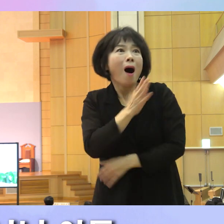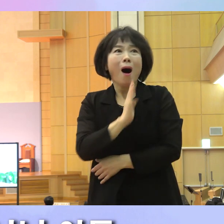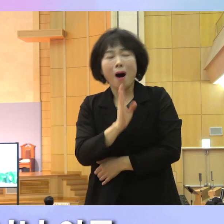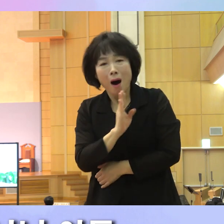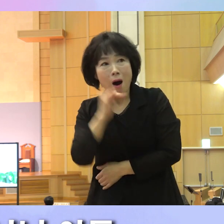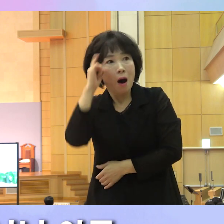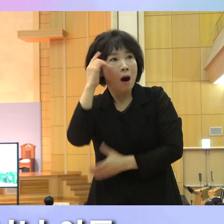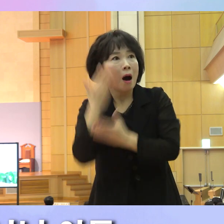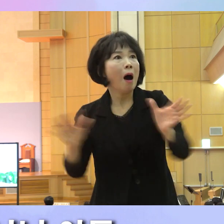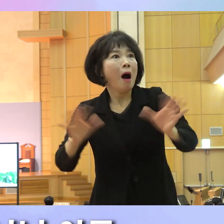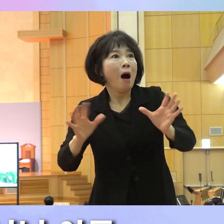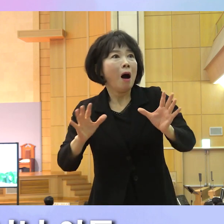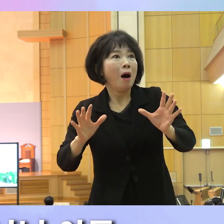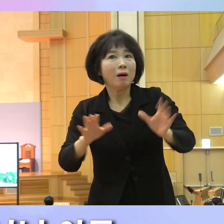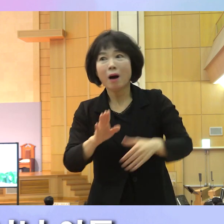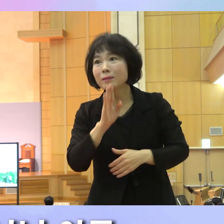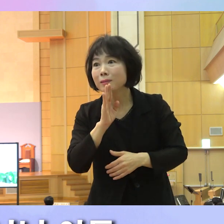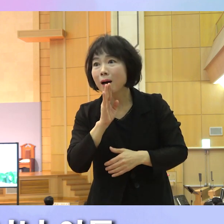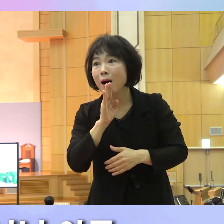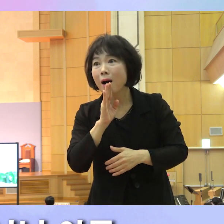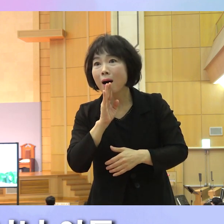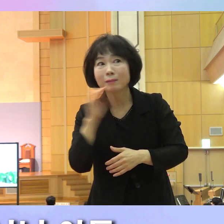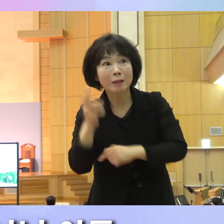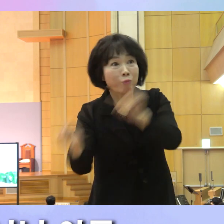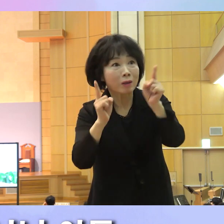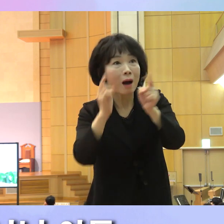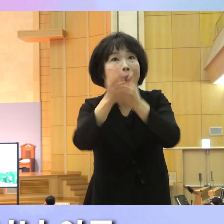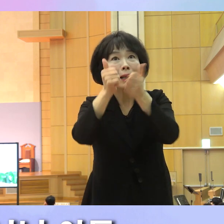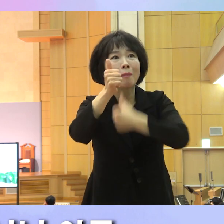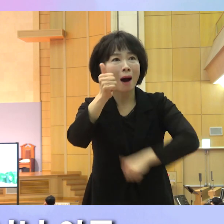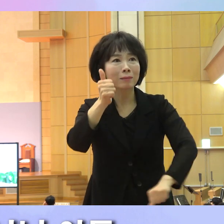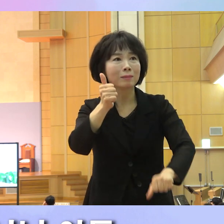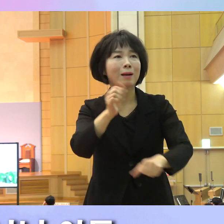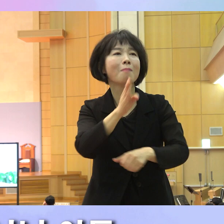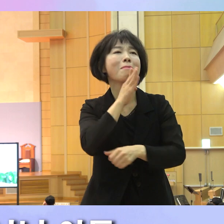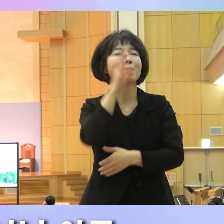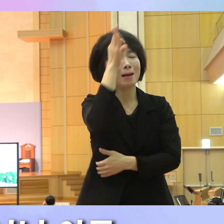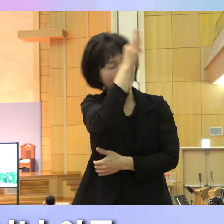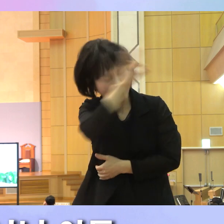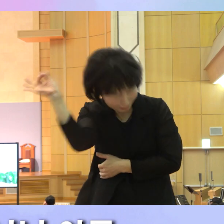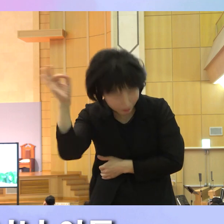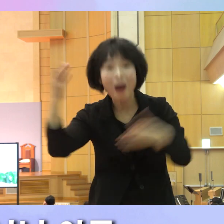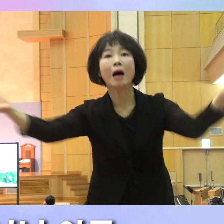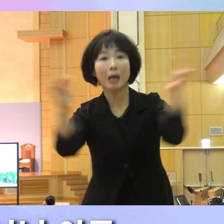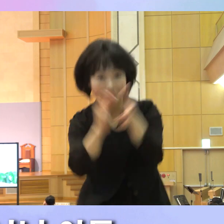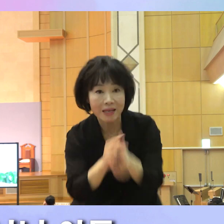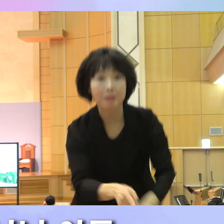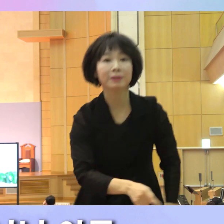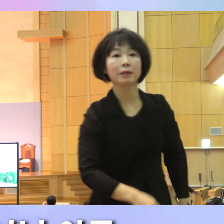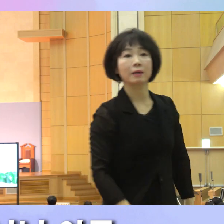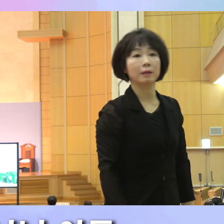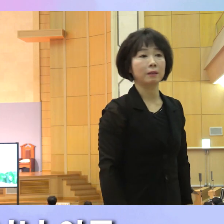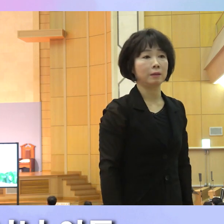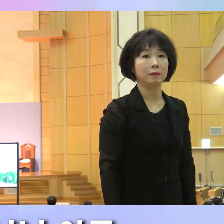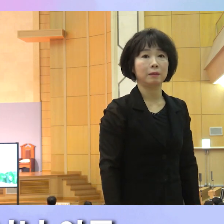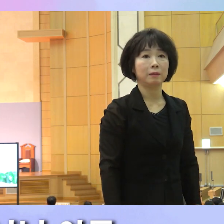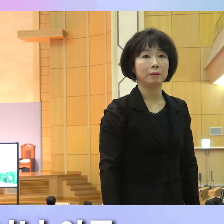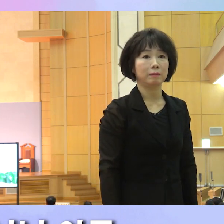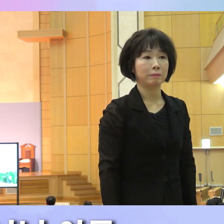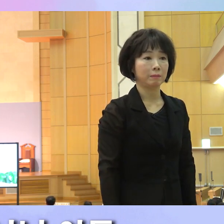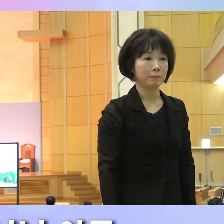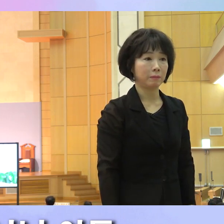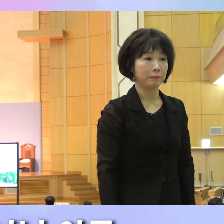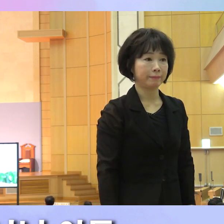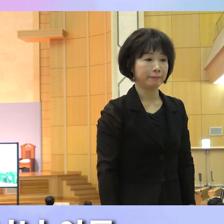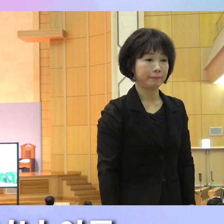죽게 하시고 3일 만에 살아나게 하셨구나. 그러므로 그 예수를 믿음으로 우리가 믿는 자는